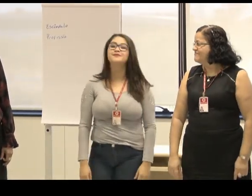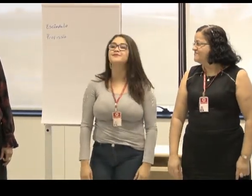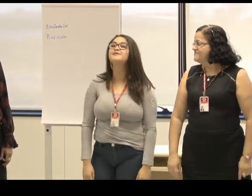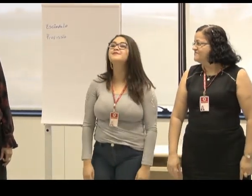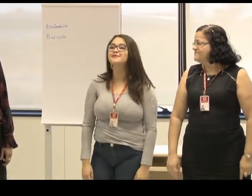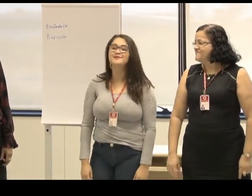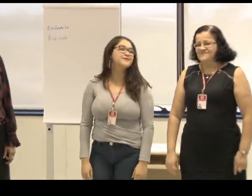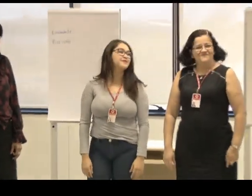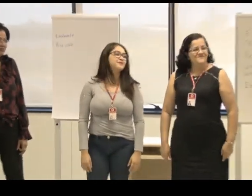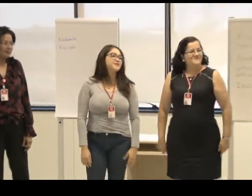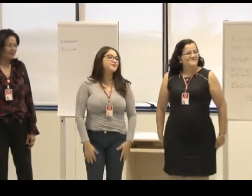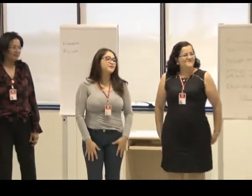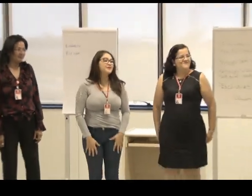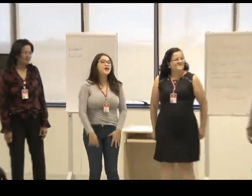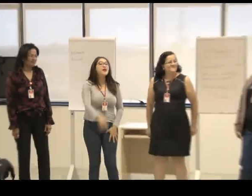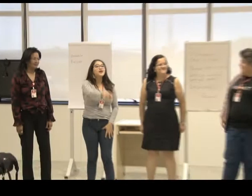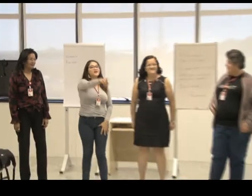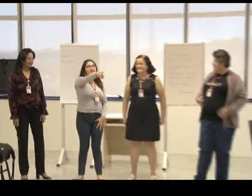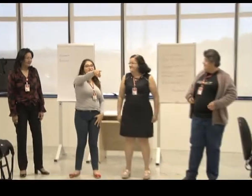Perguntem qual o nome da festa? Que festa que é?